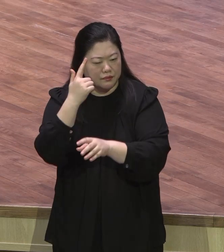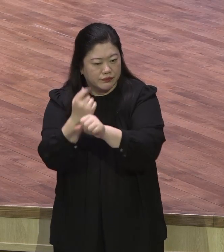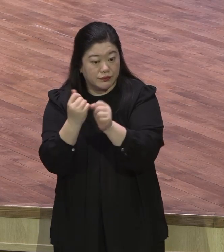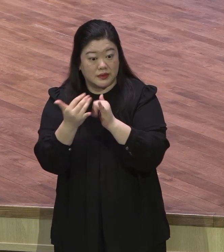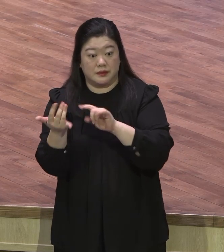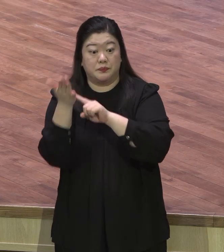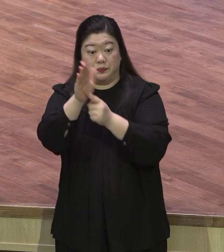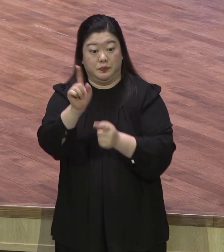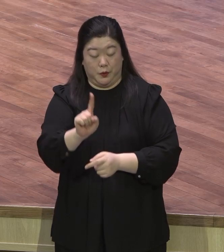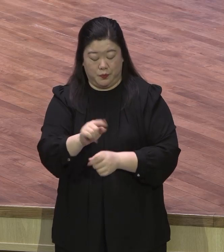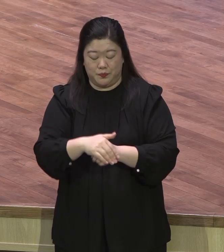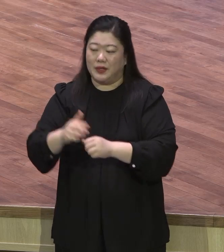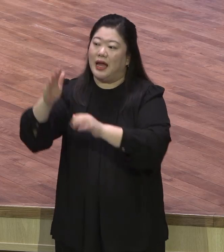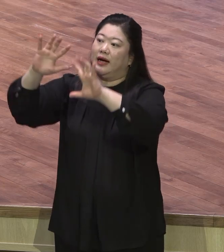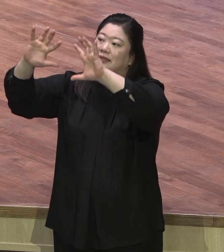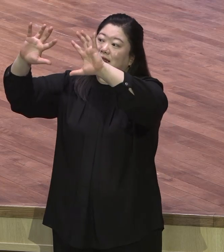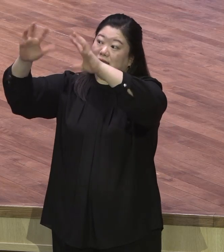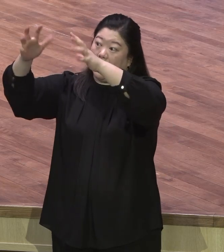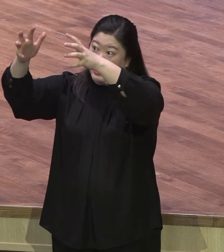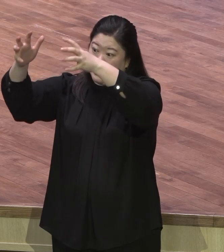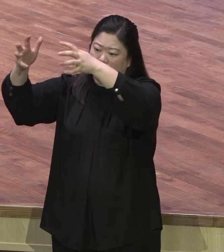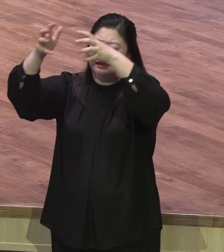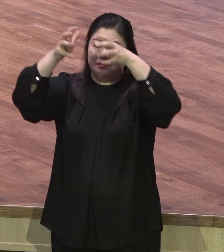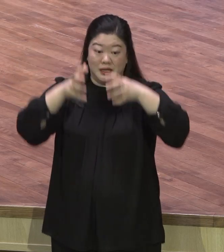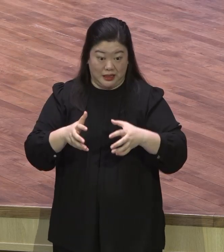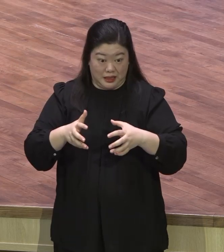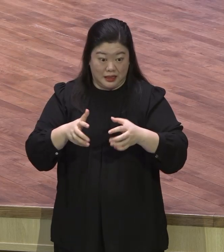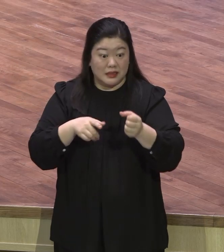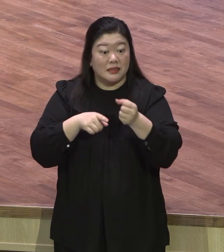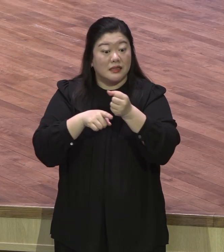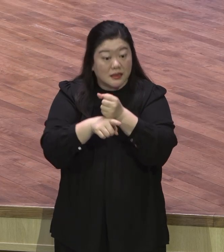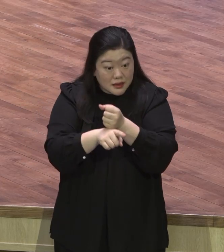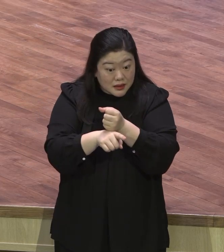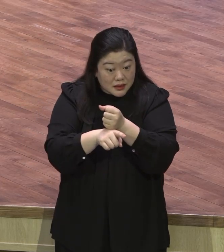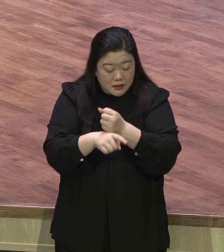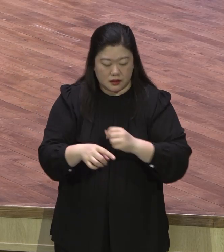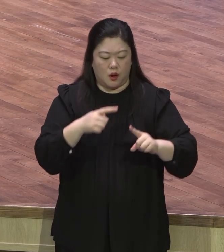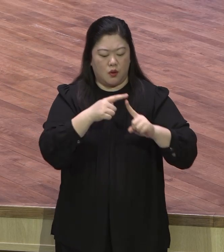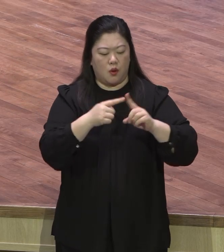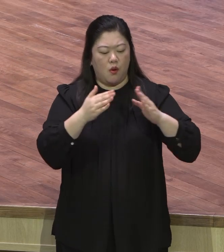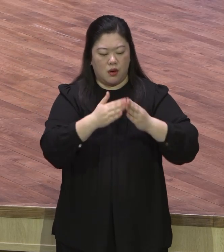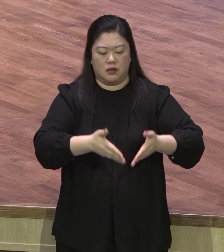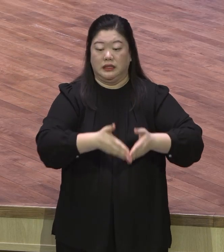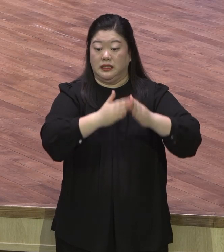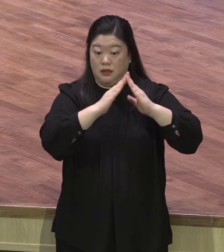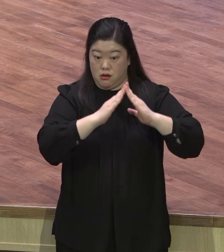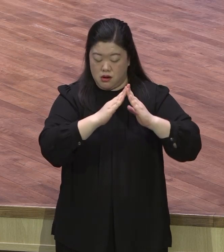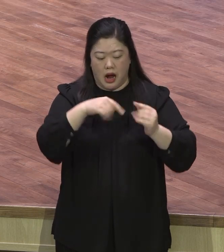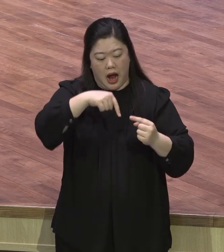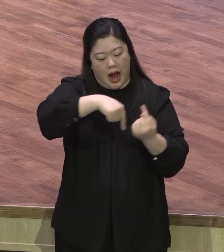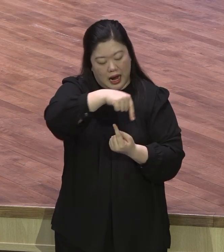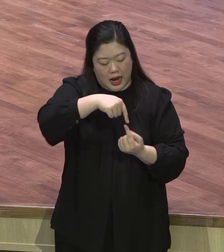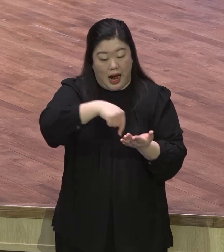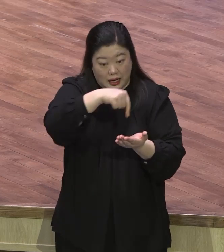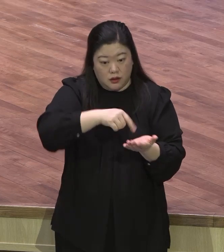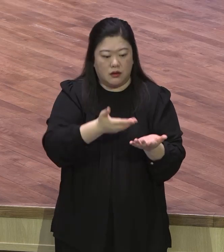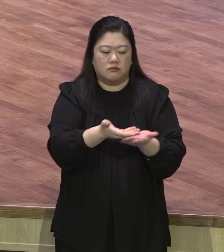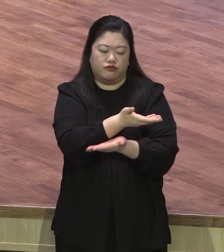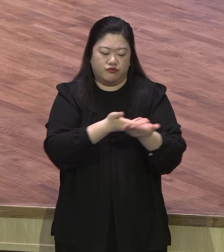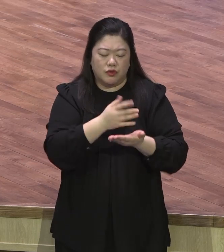기도는 교회의 기도뿐만 아니라 한 그릇 더 나아가 한국의 한국 교회의